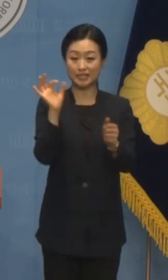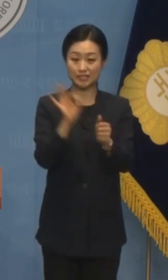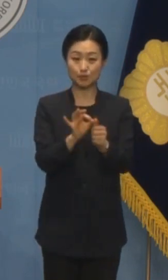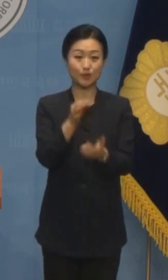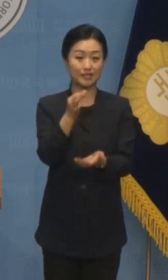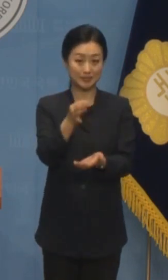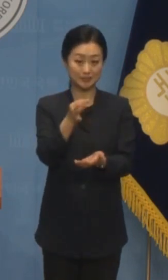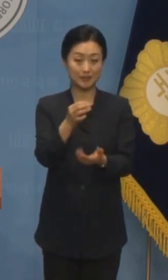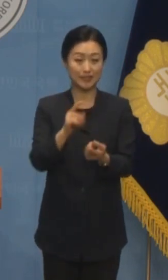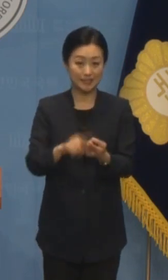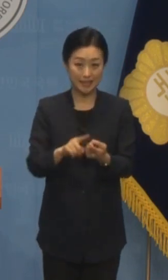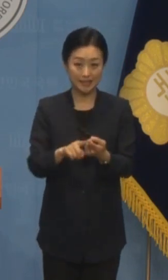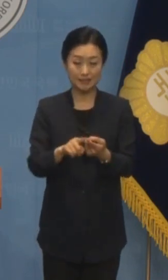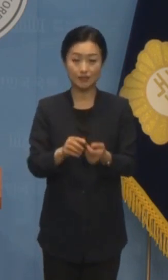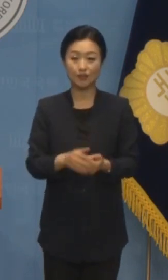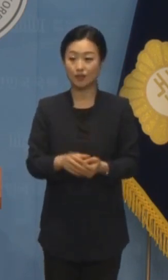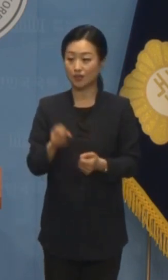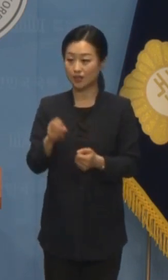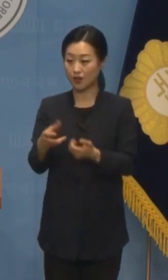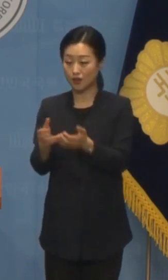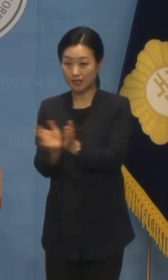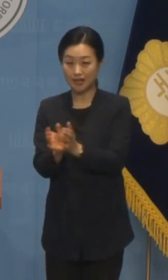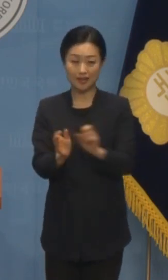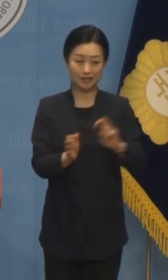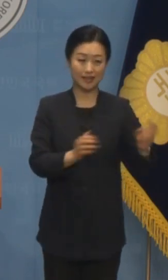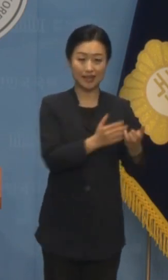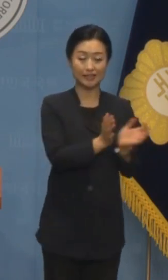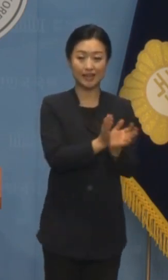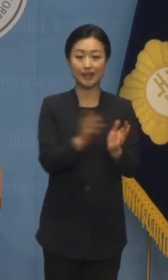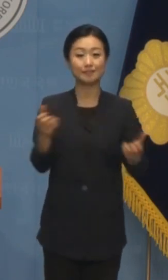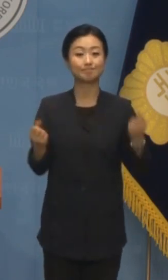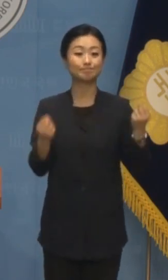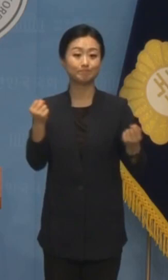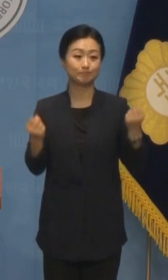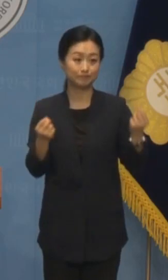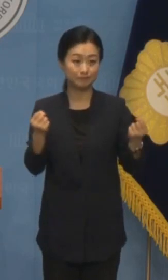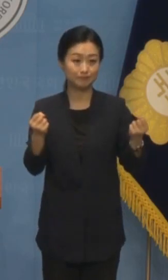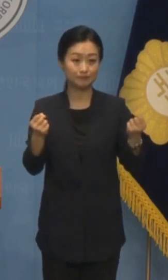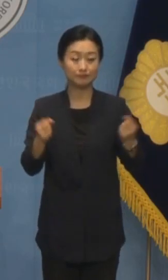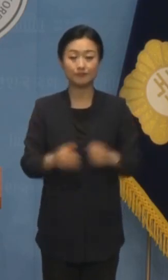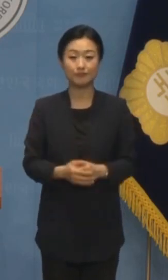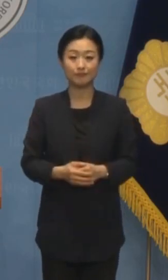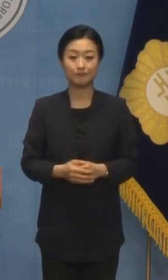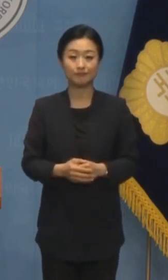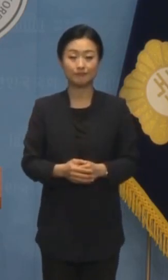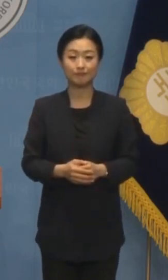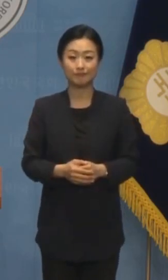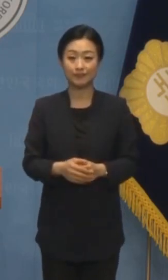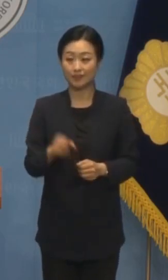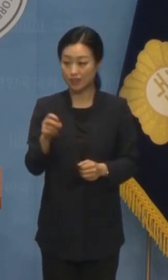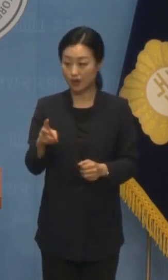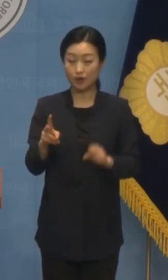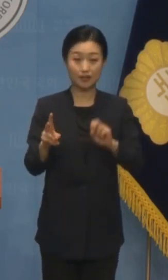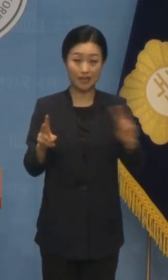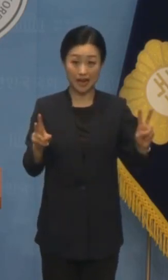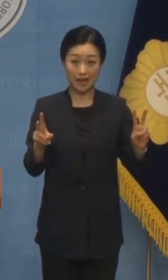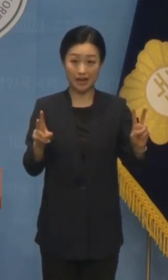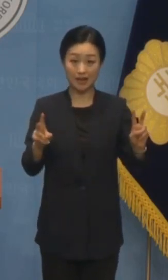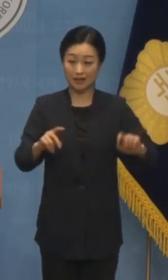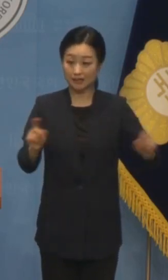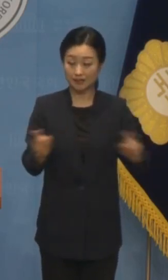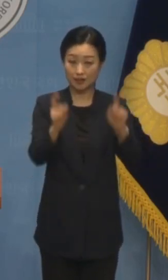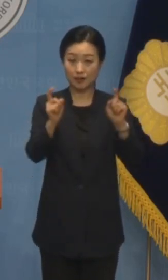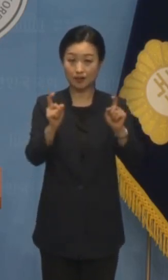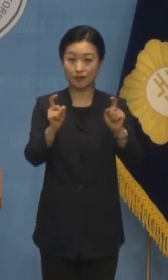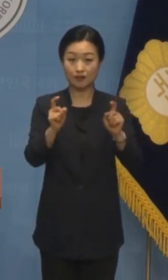민생회복지원금을 놓고 크게 범여권과 범야권이 대립하고 있습니다. 이것은 단지 여와 야의